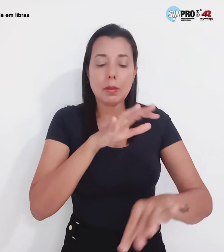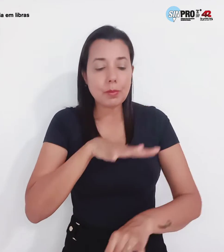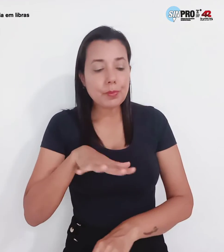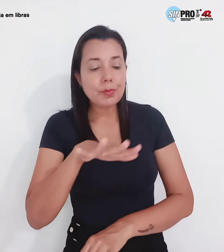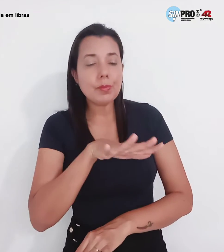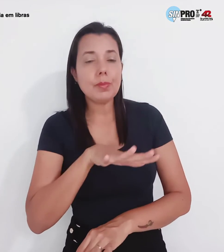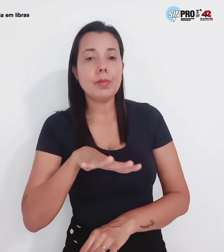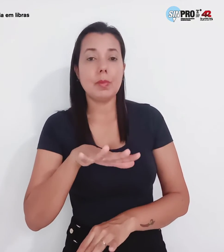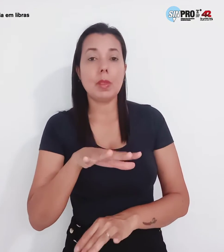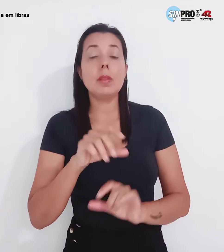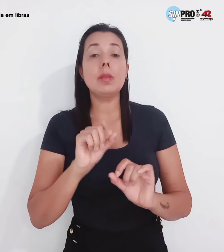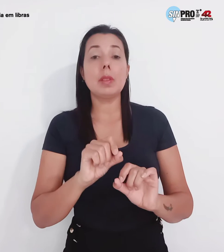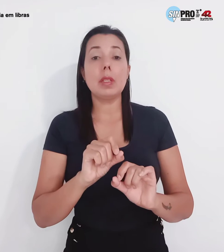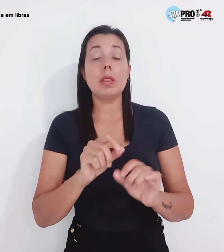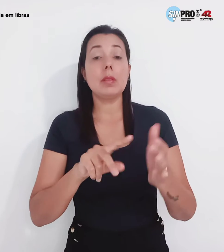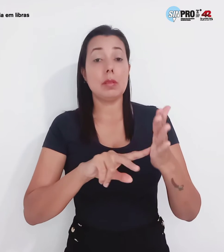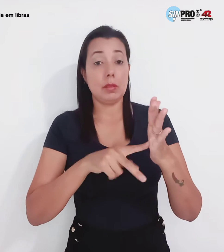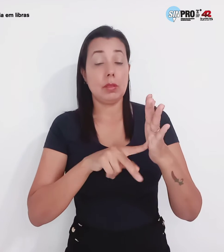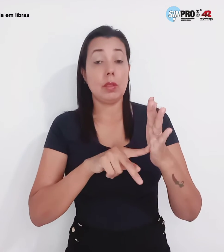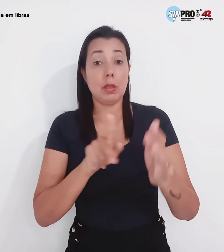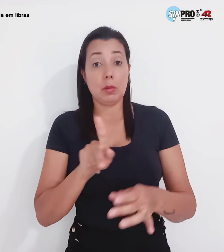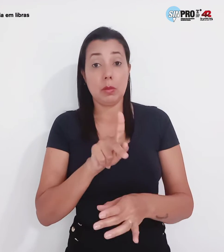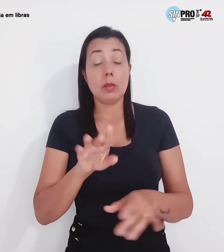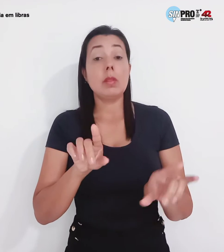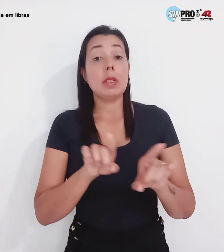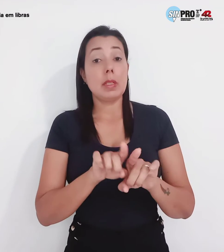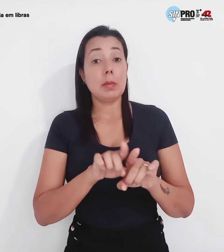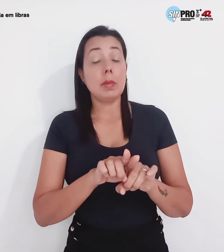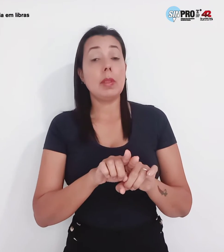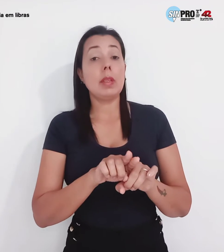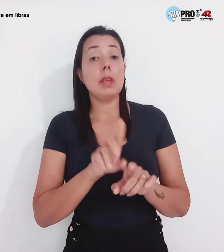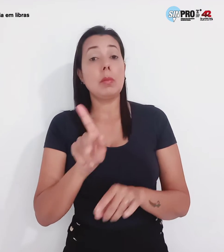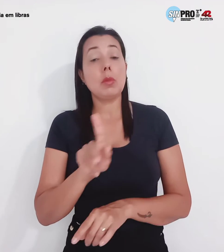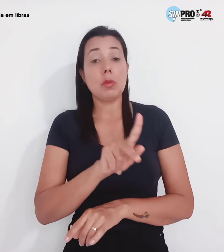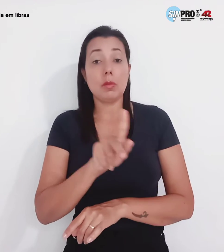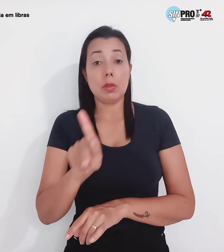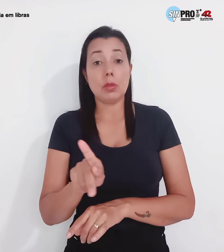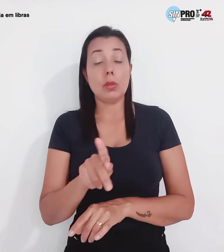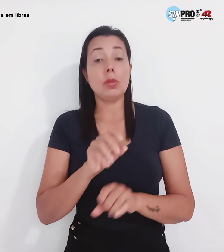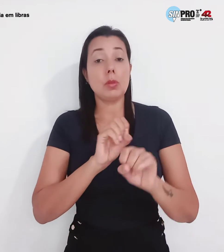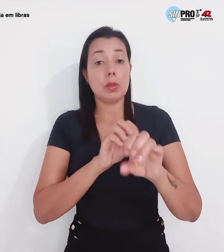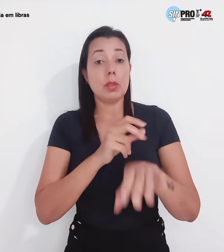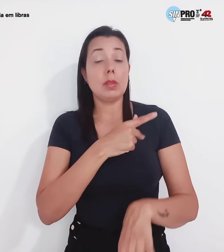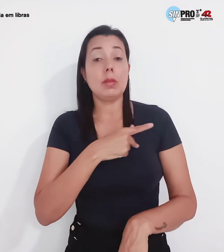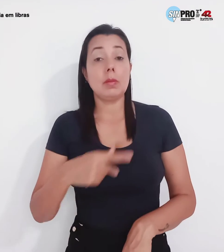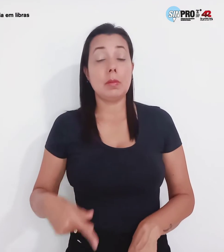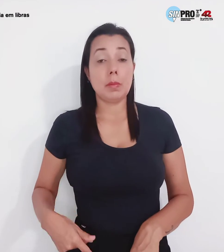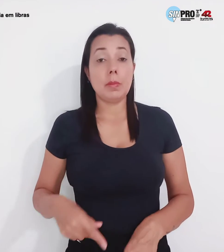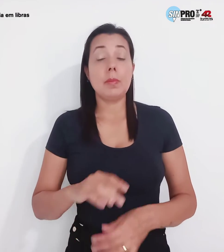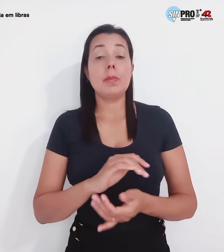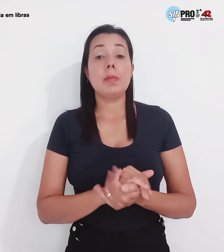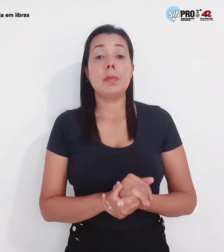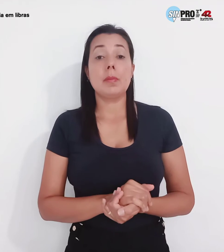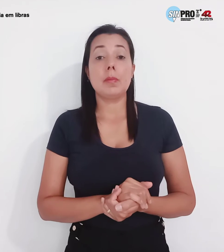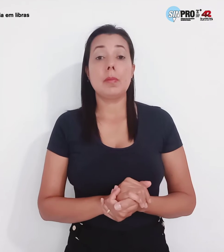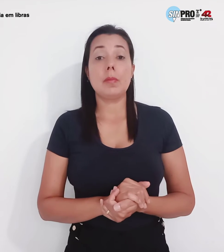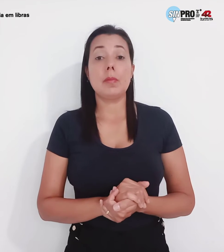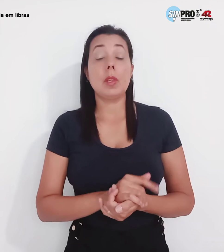entre o sindicato e educadores da rede pública de ensino. Nesse primeiro